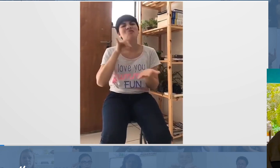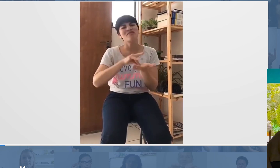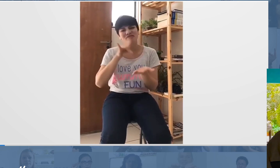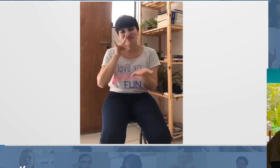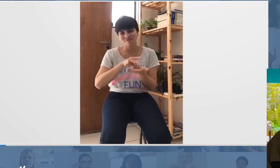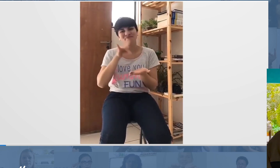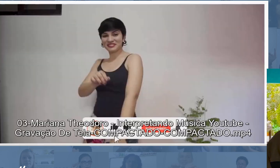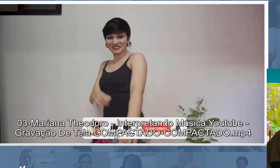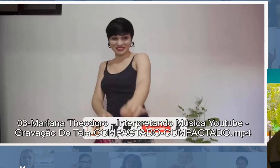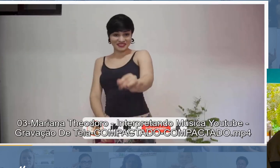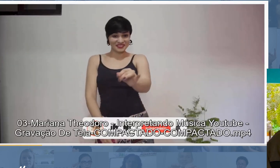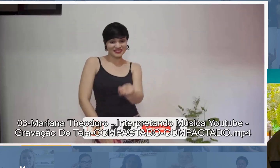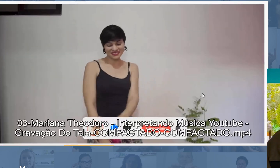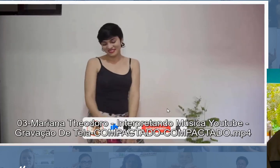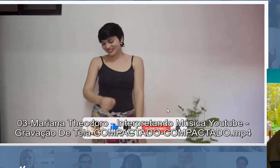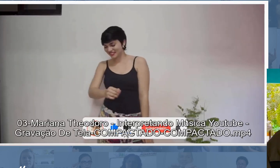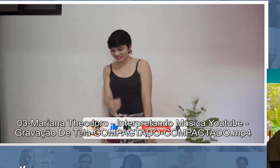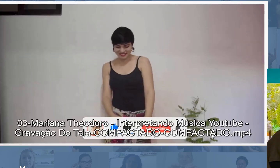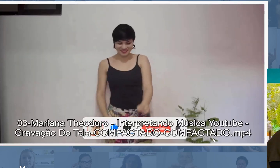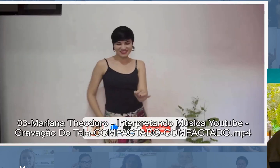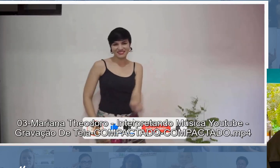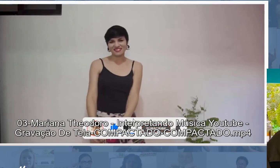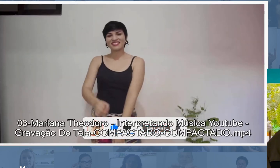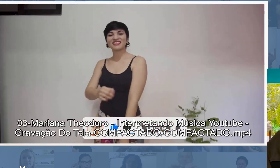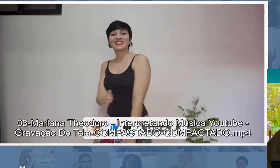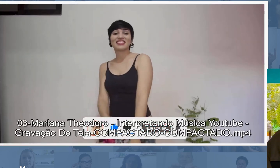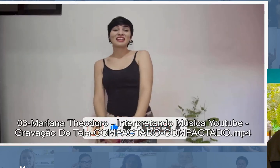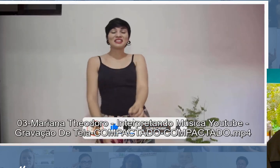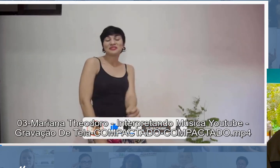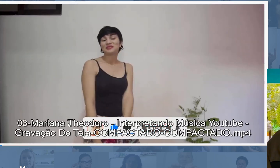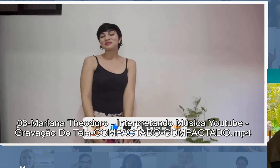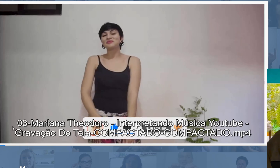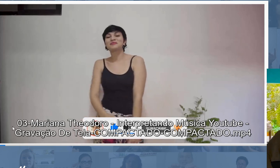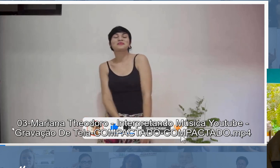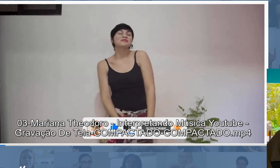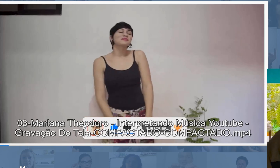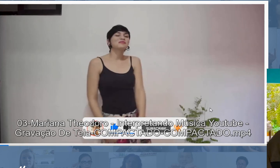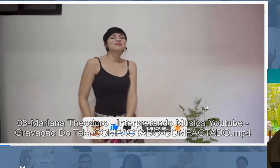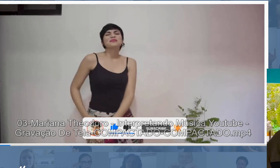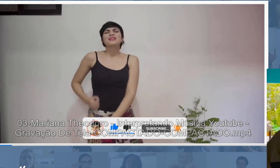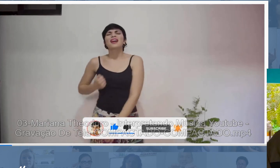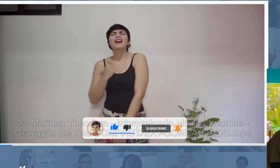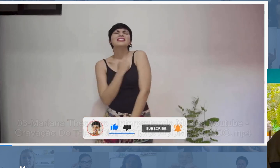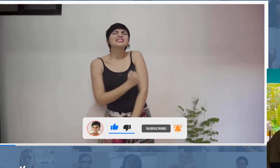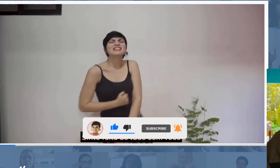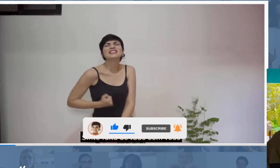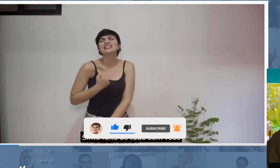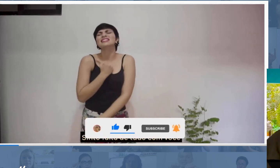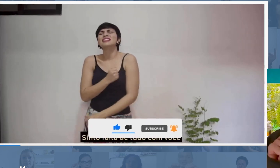de verdade. Aqui já ela interpretando a música nas redes sociais.